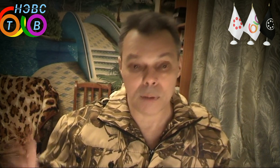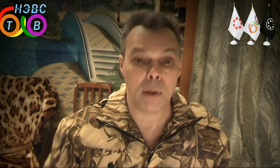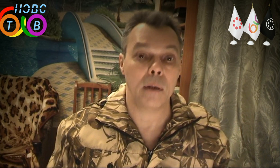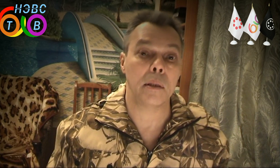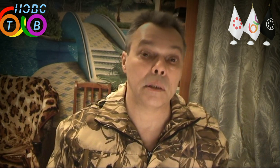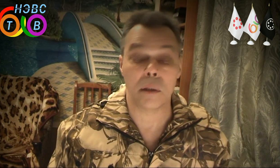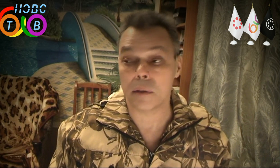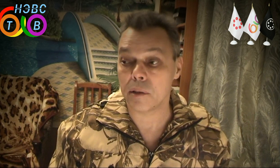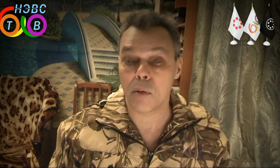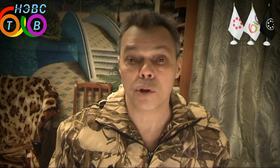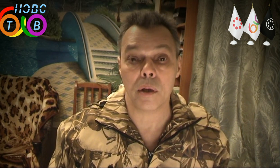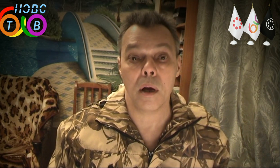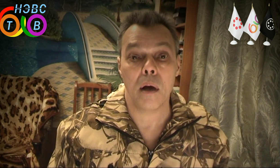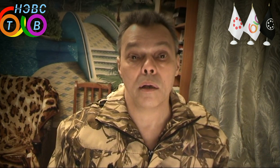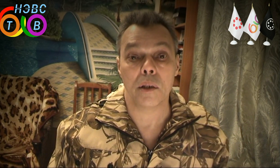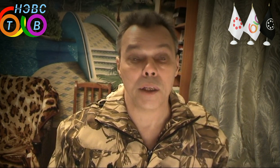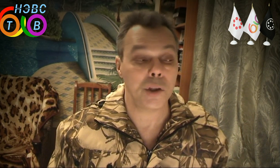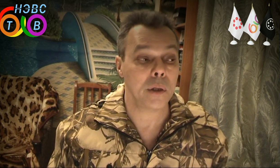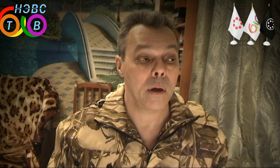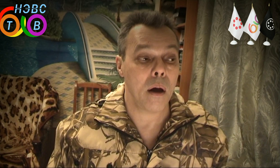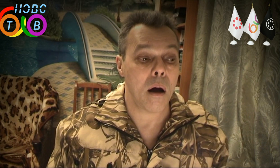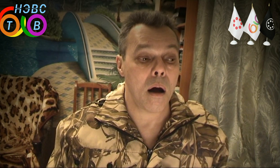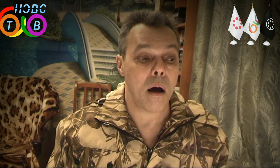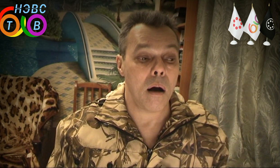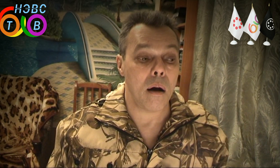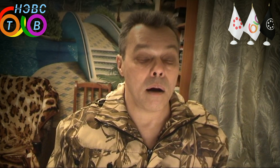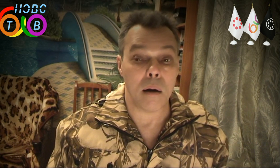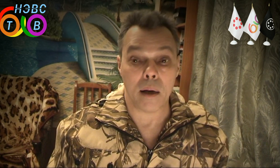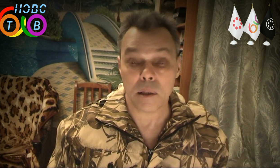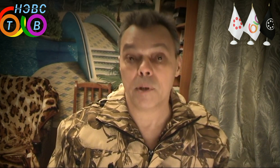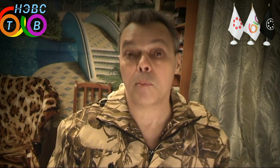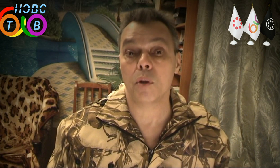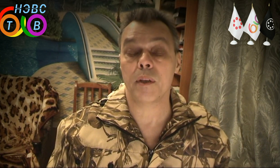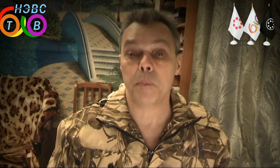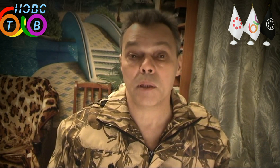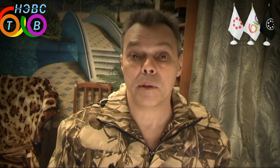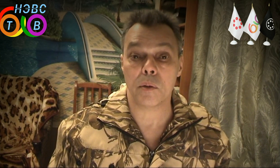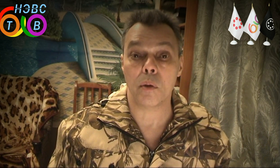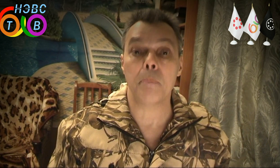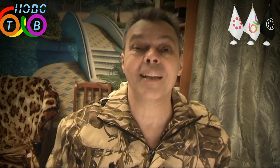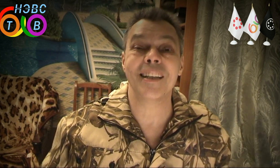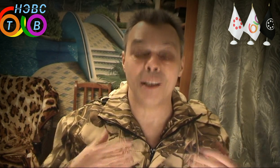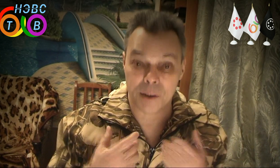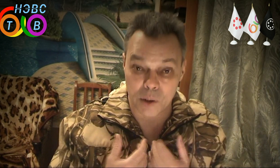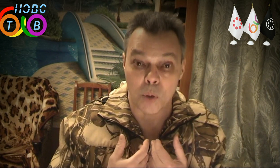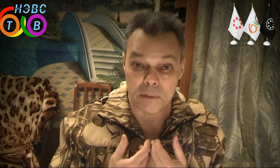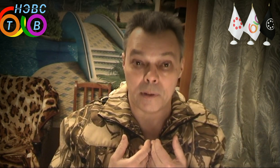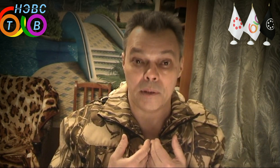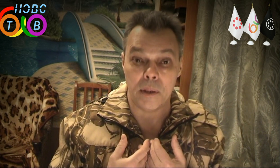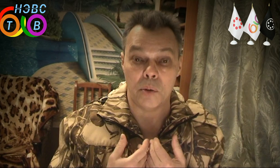да, этой девушки, женщины, оказывается, будет воспитывать только биологически собственных детей. То